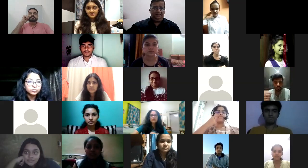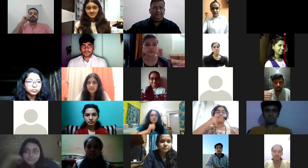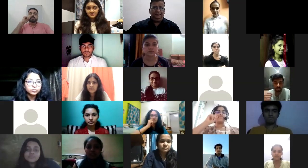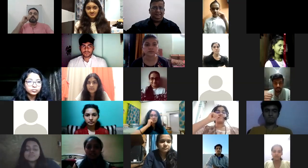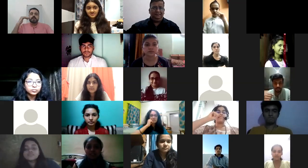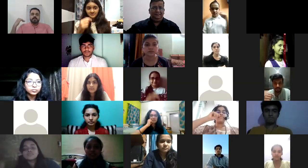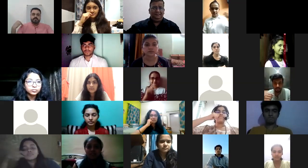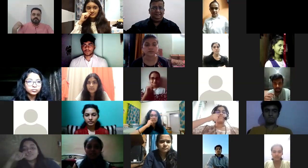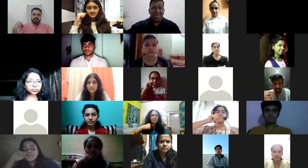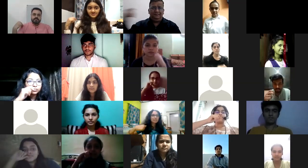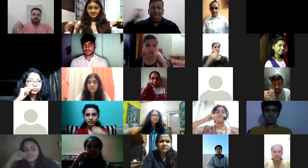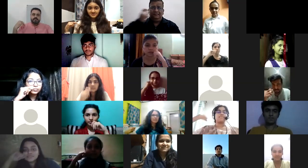मूछ वाला.